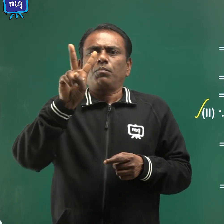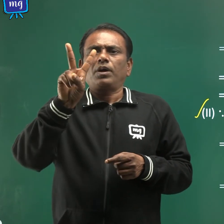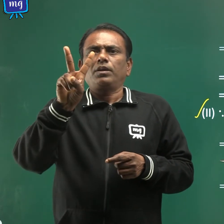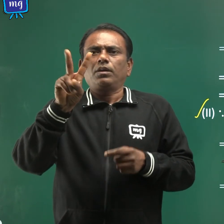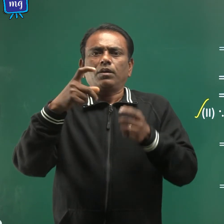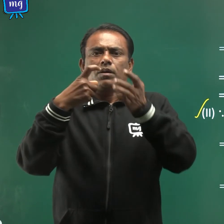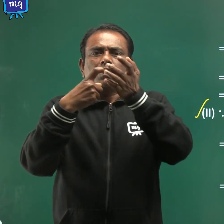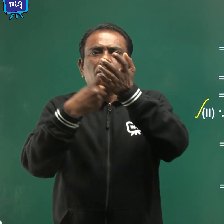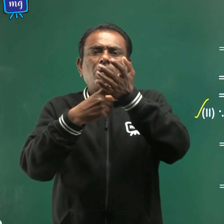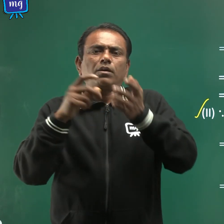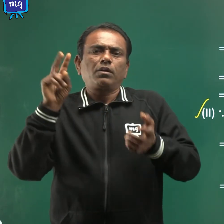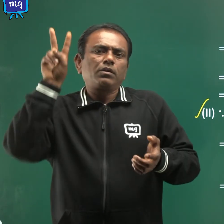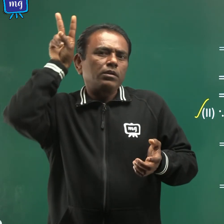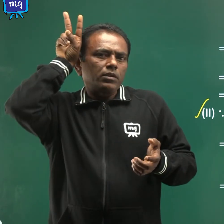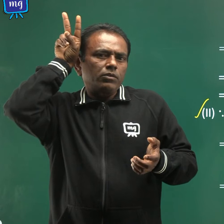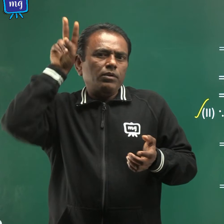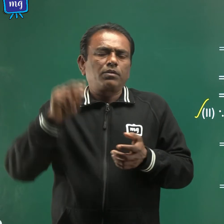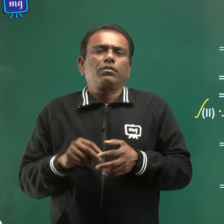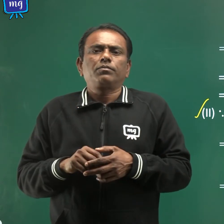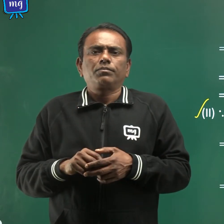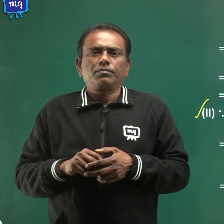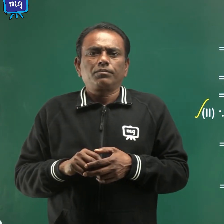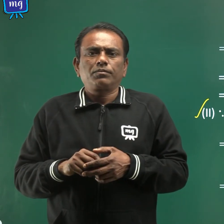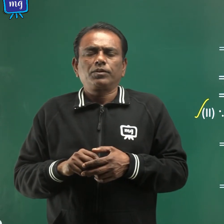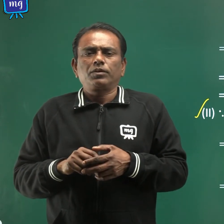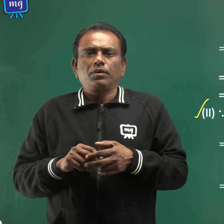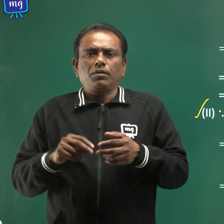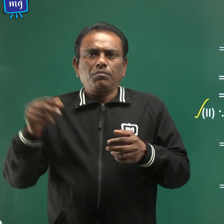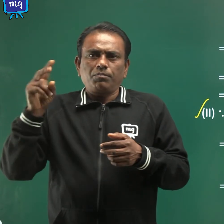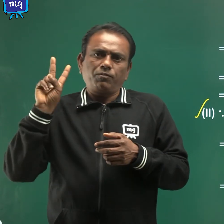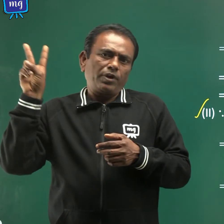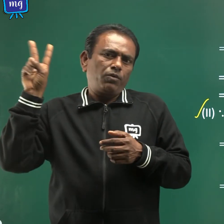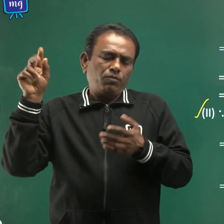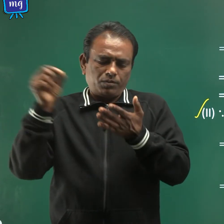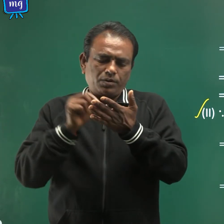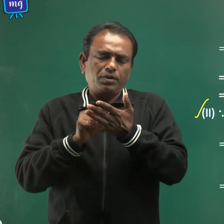है ऑन करो की मांग रखेंगे